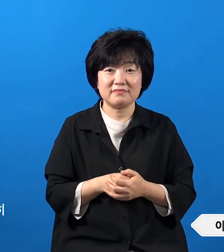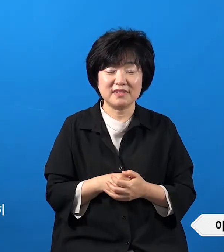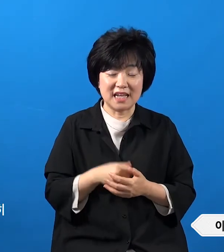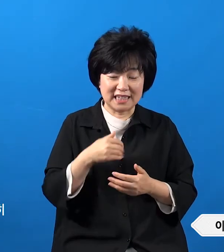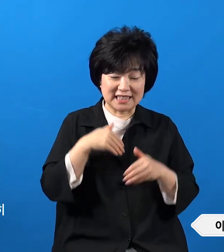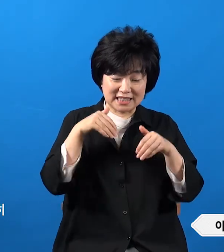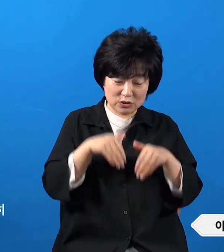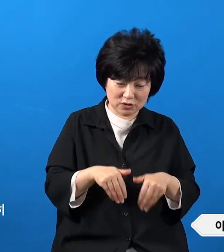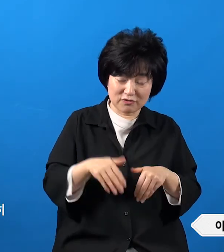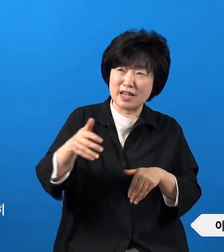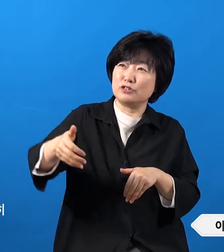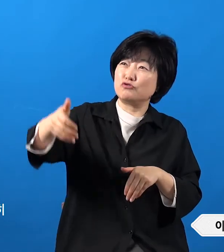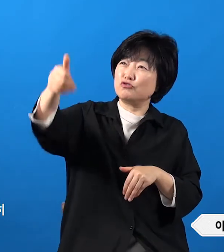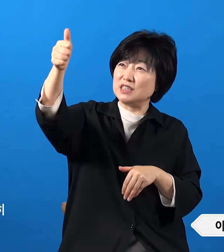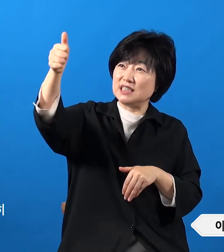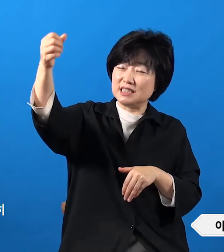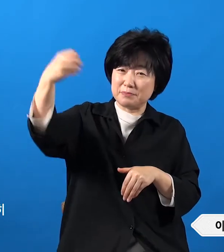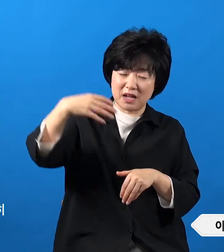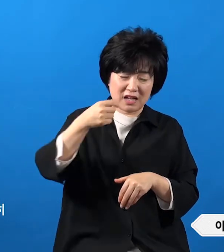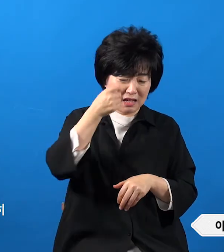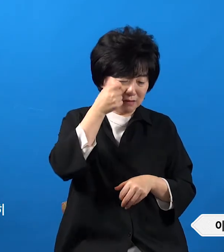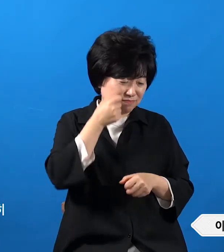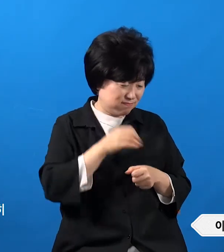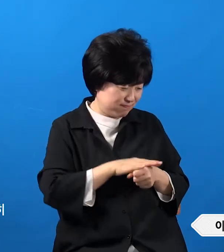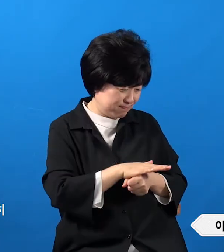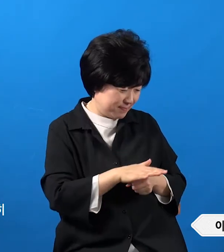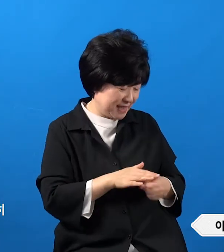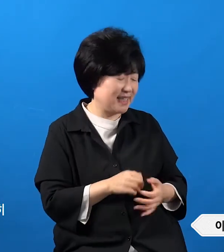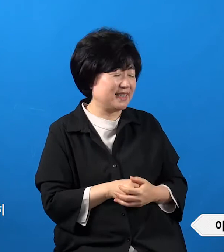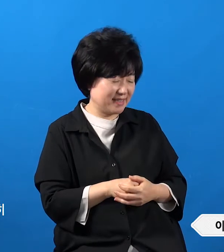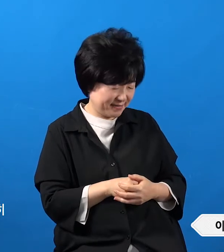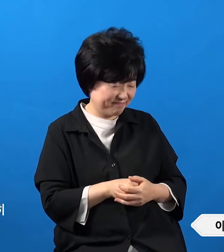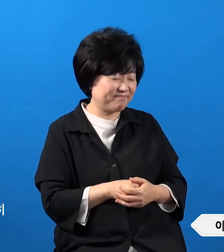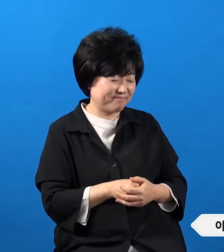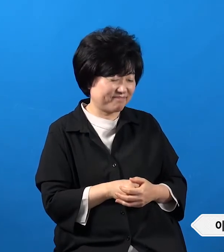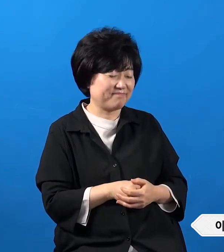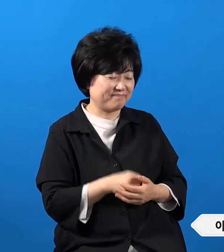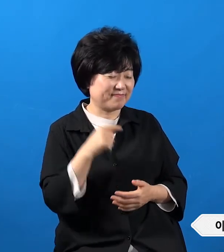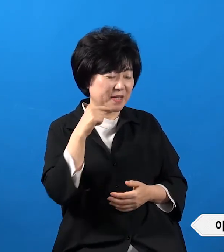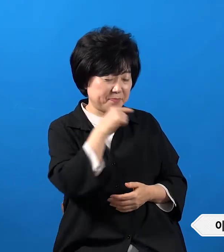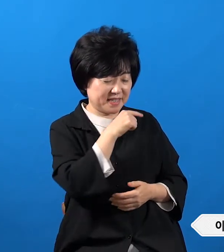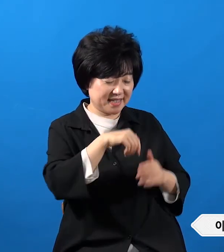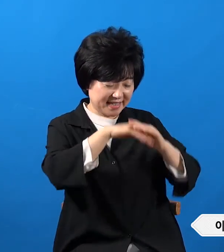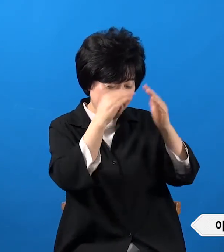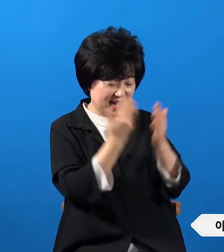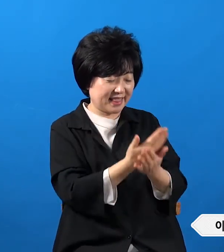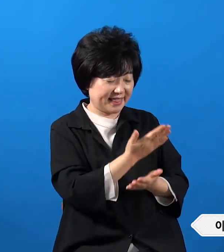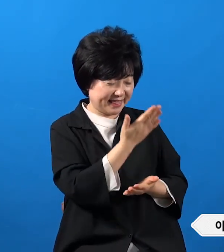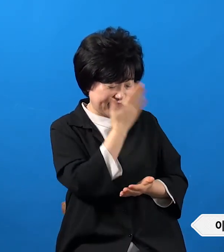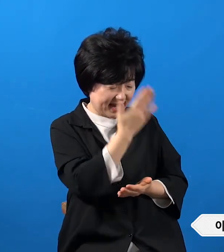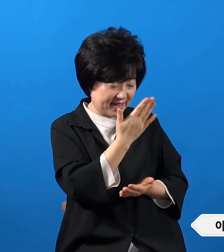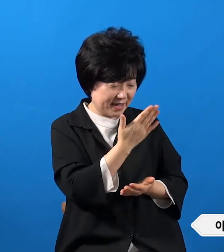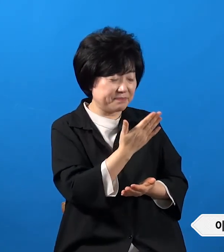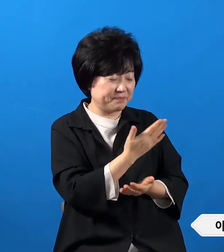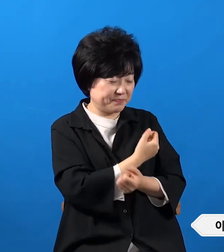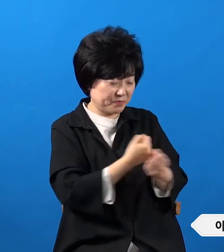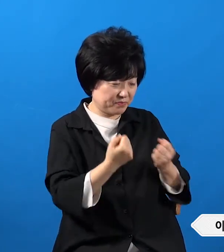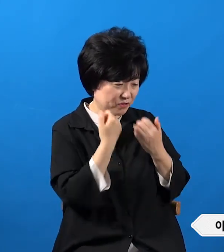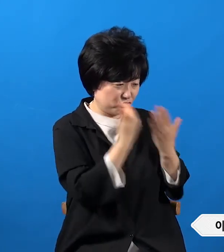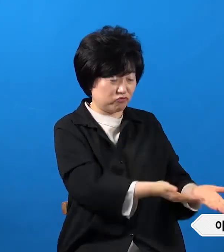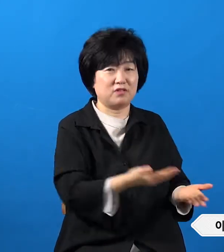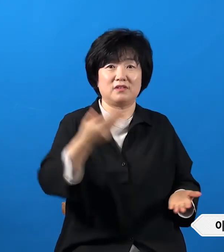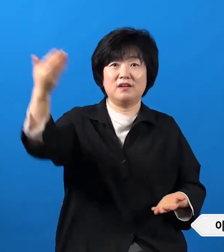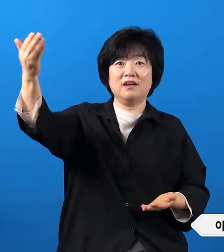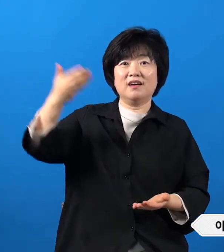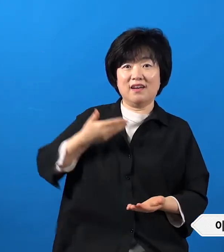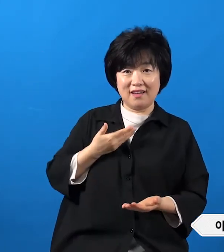그 종의 주인이 불쌍히 여겨 놓아보내며 그 빚을 탕감하여 주었더니. 여기 비유 속에